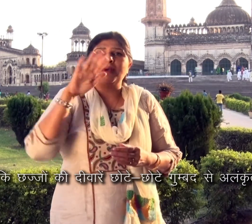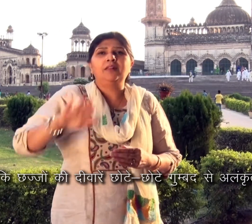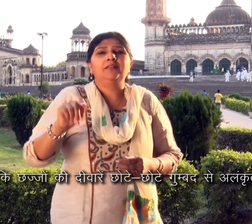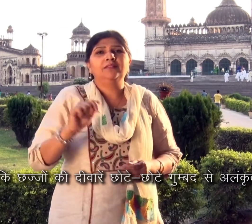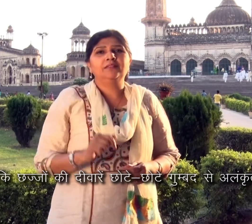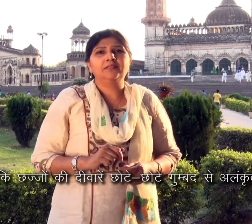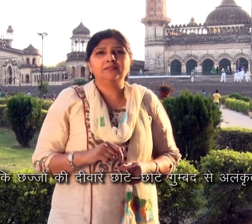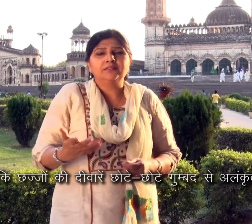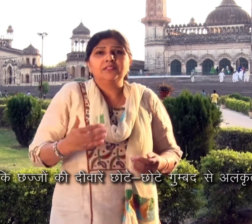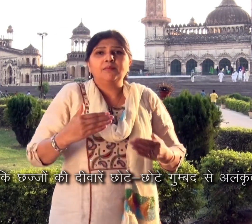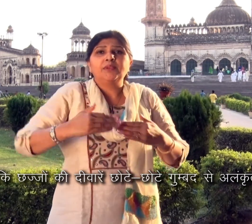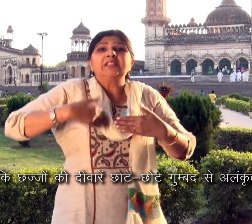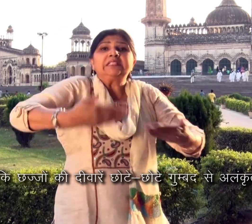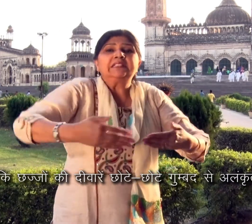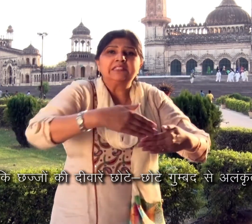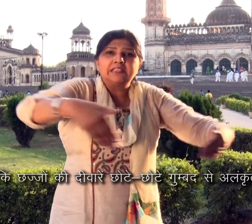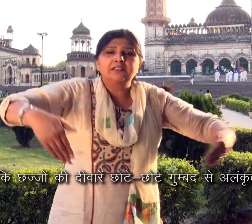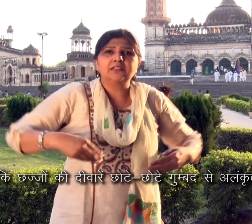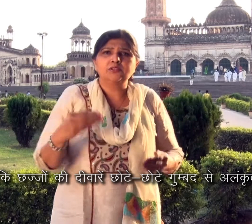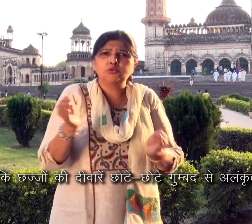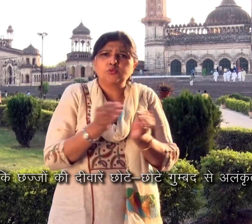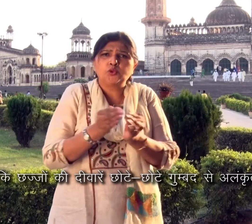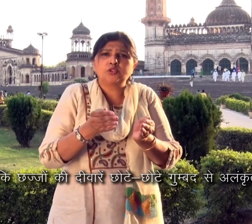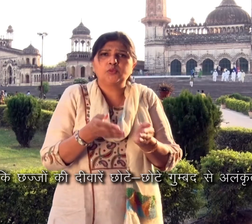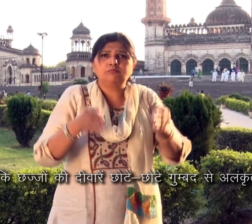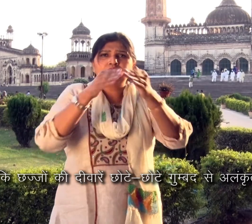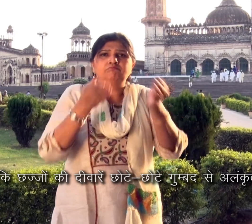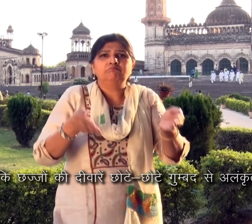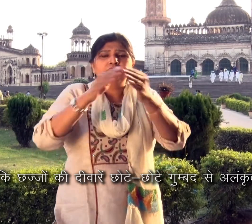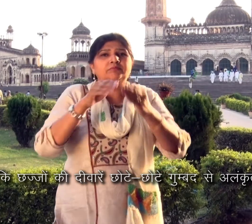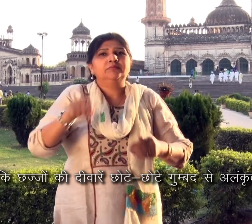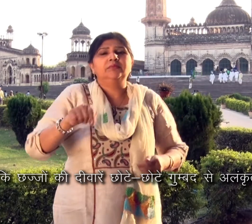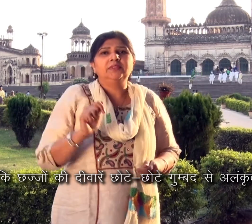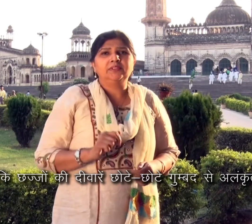जबकि छज्जों की दीवारें छोटे छोटे गुंबद से अलंकृत हैं।